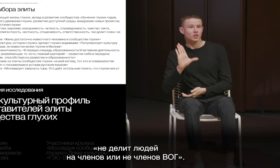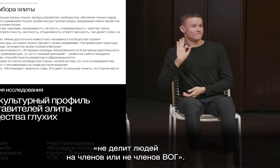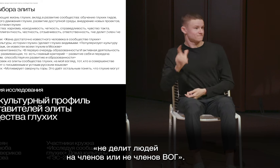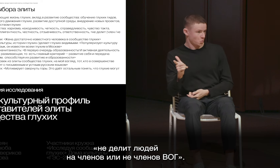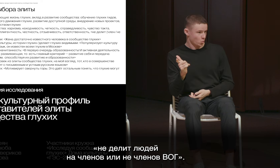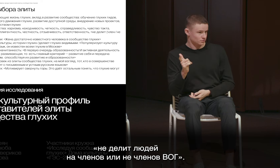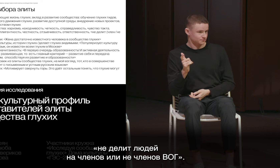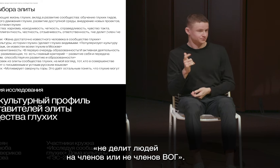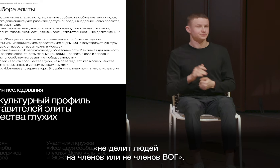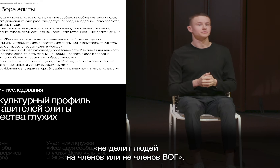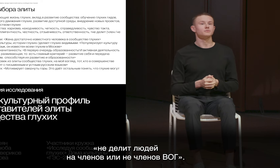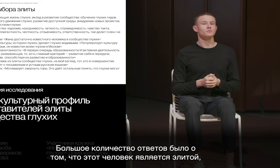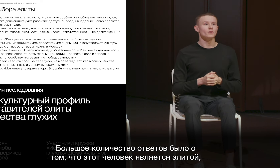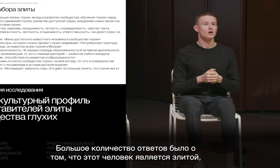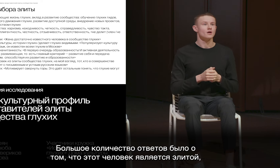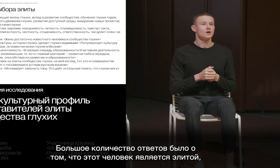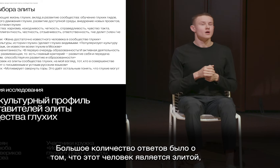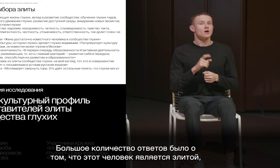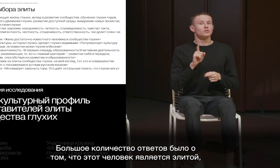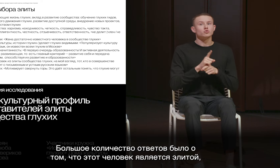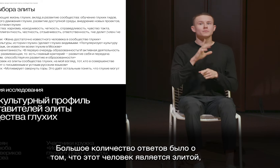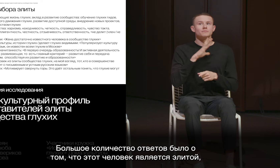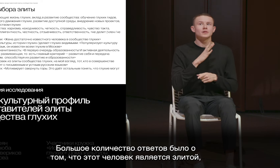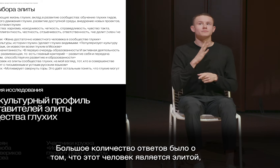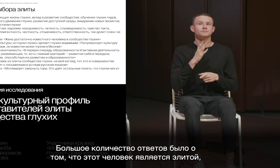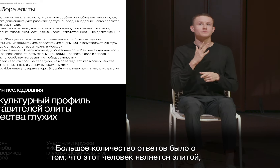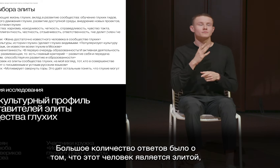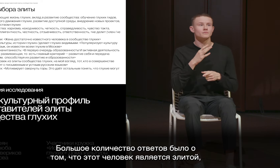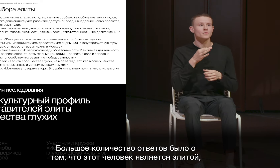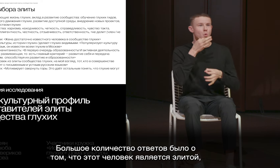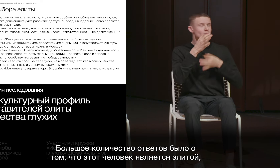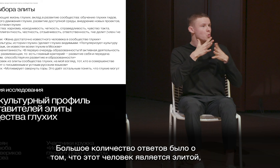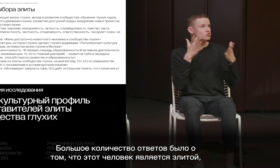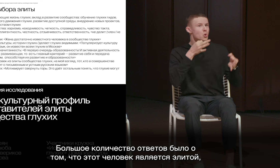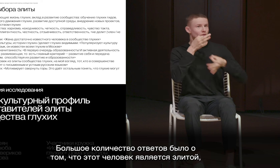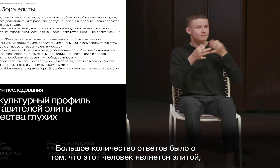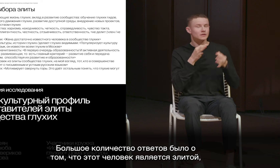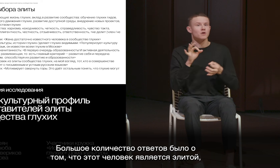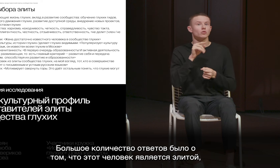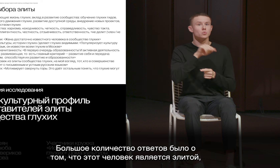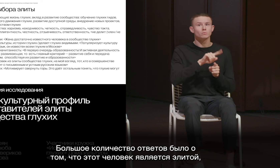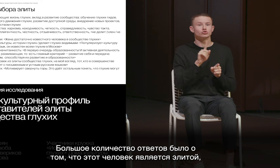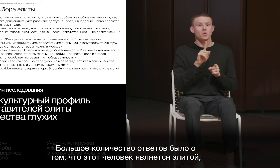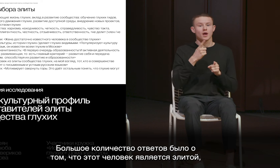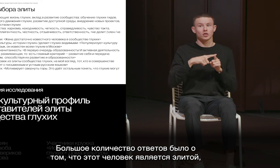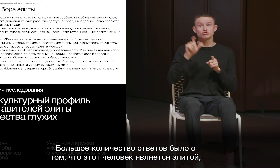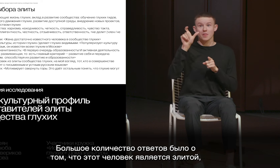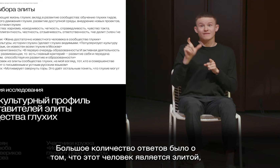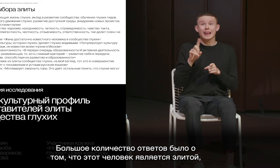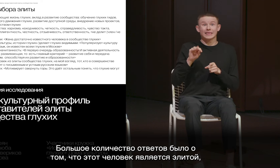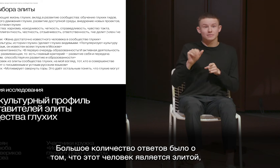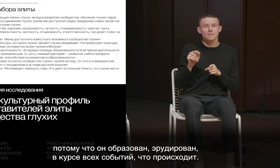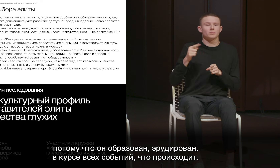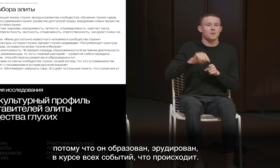этом люди не делили, этот человек мог быть членом ВОК или не членом ВОК. Большое количество ответов было о